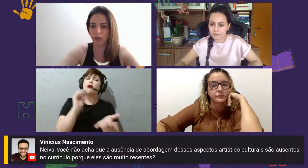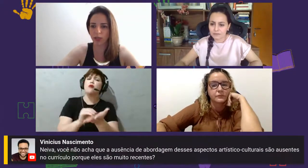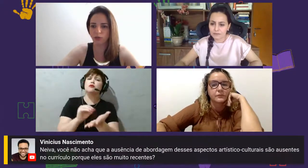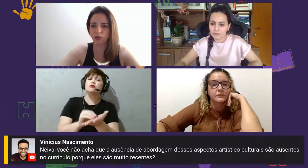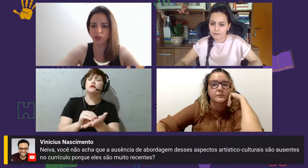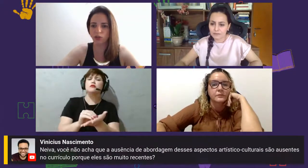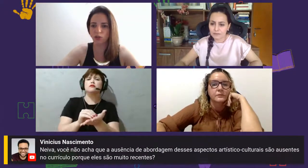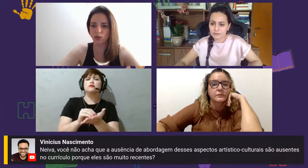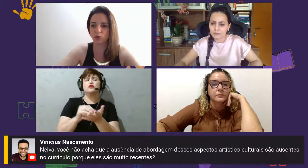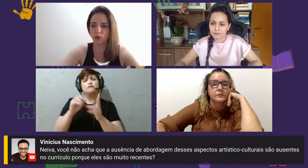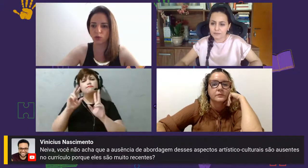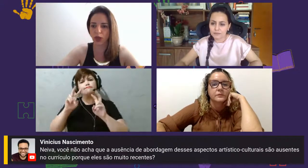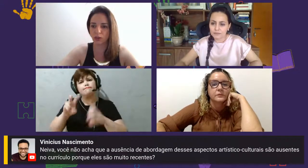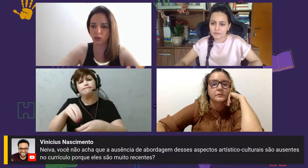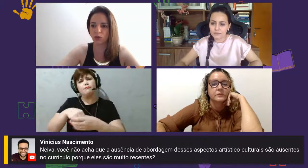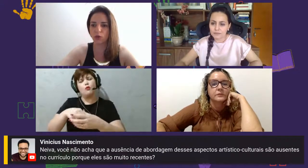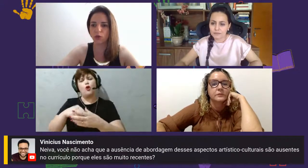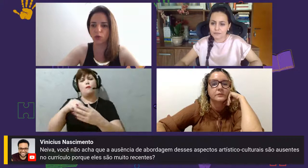desses aspectos